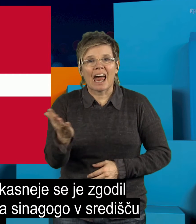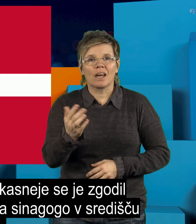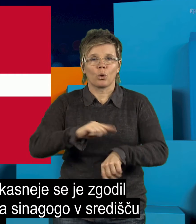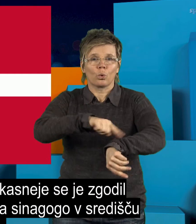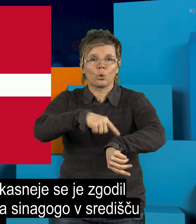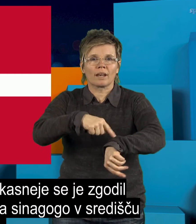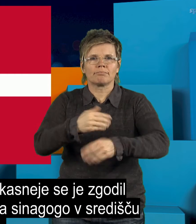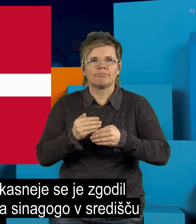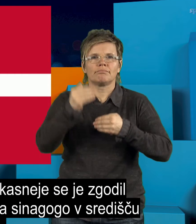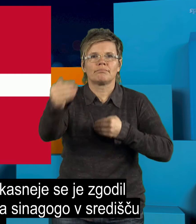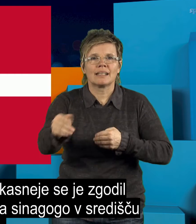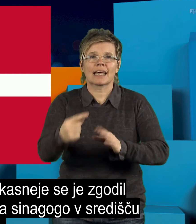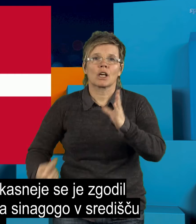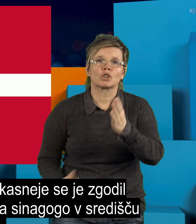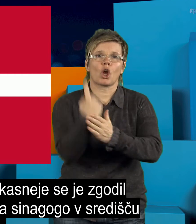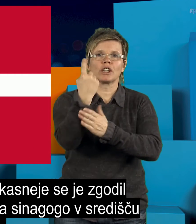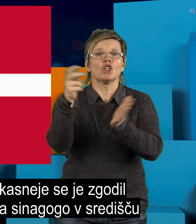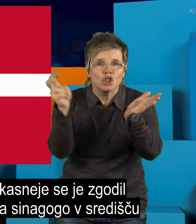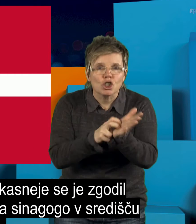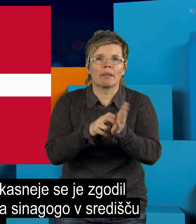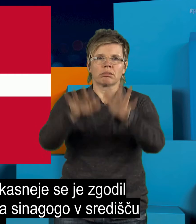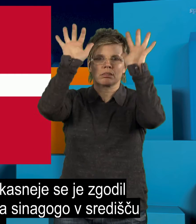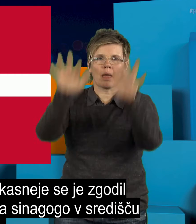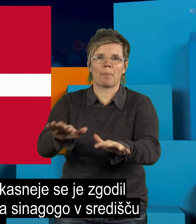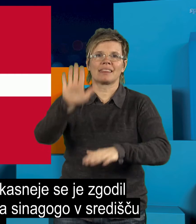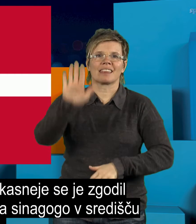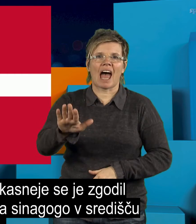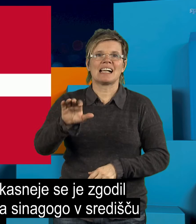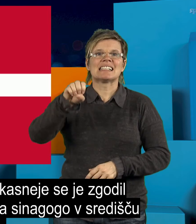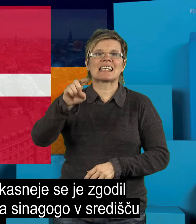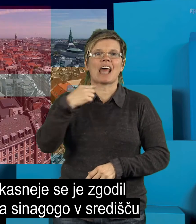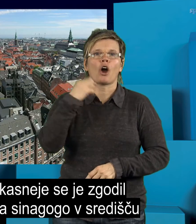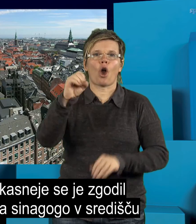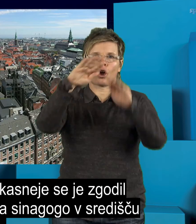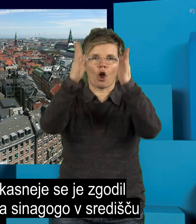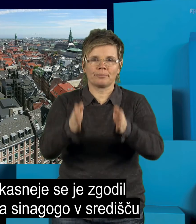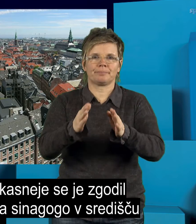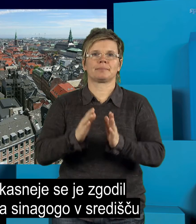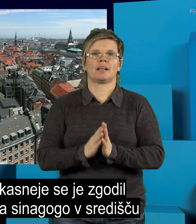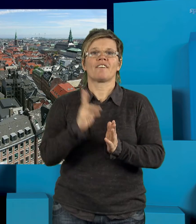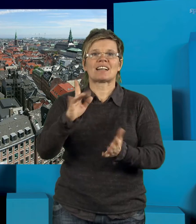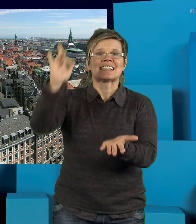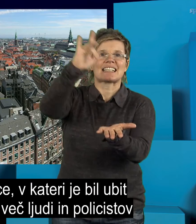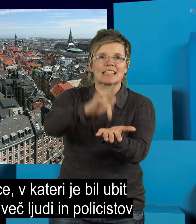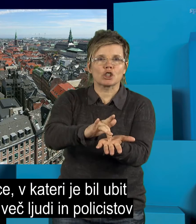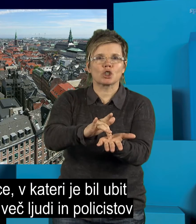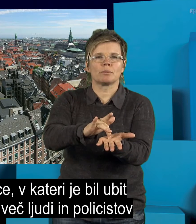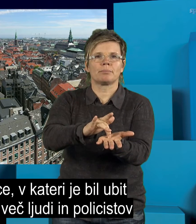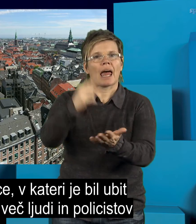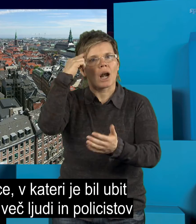Nekaj ur kasneje se je zgodil še napad na sinagogo v središču prestolnice, v kateri je bil ubit mlad Jud. Več